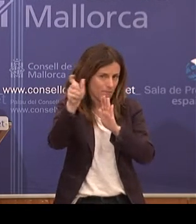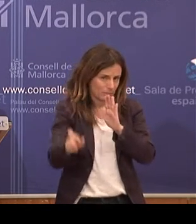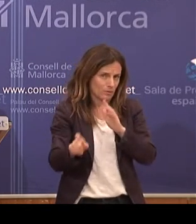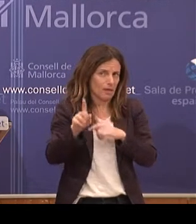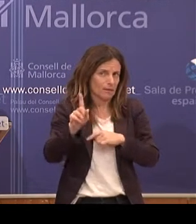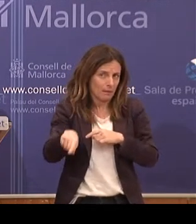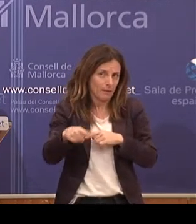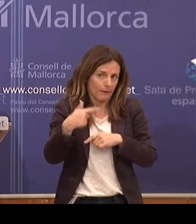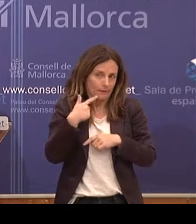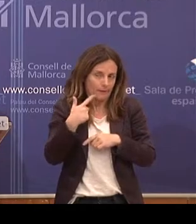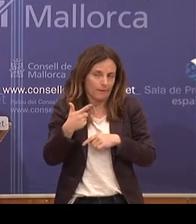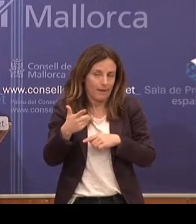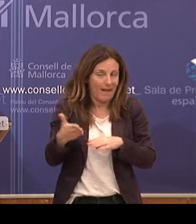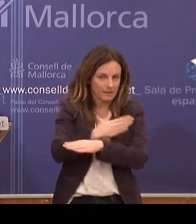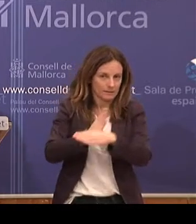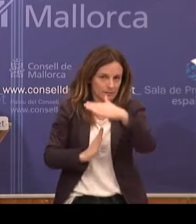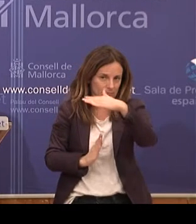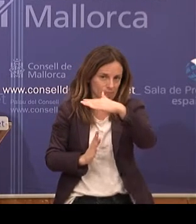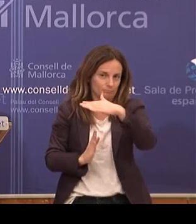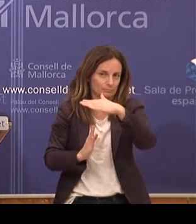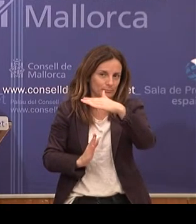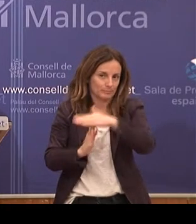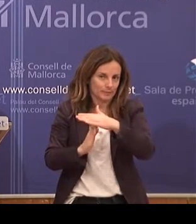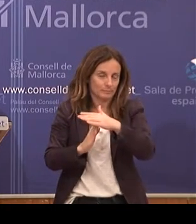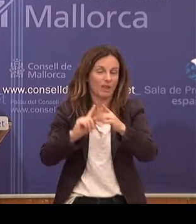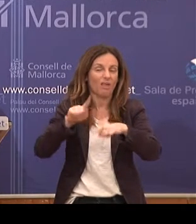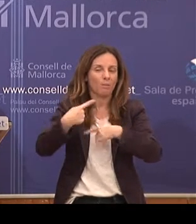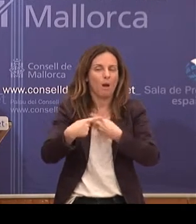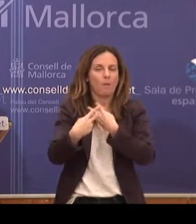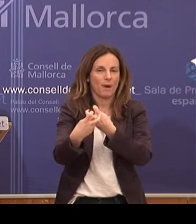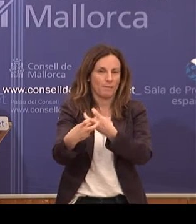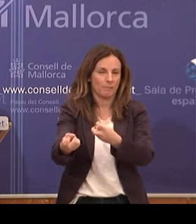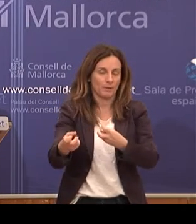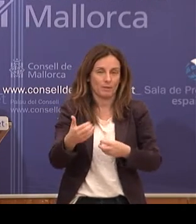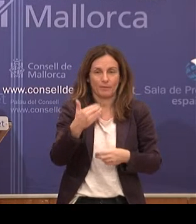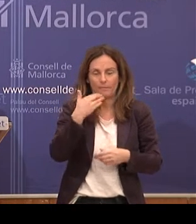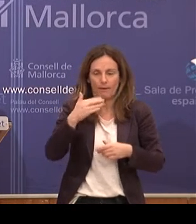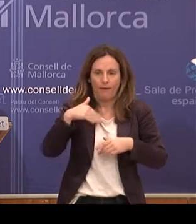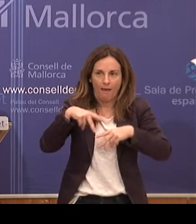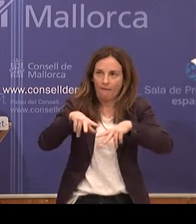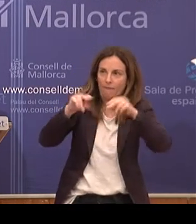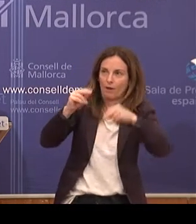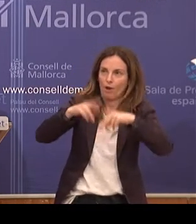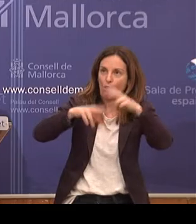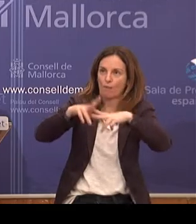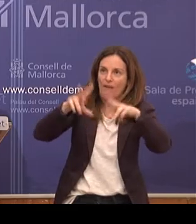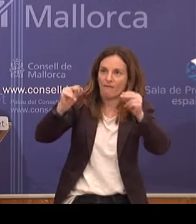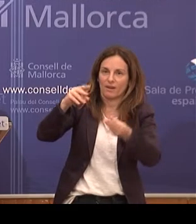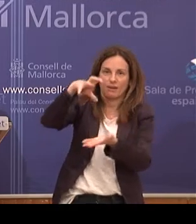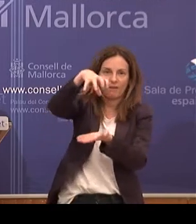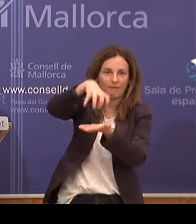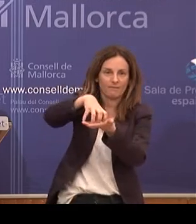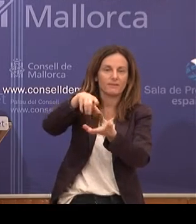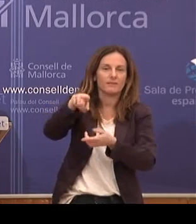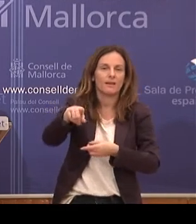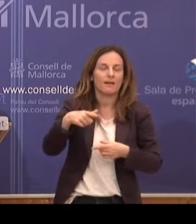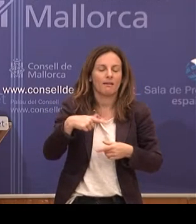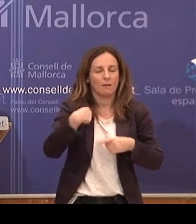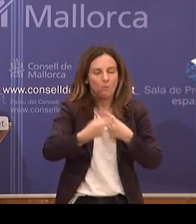previts a la plantilla de l'agència però que no estan incorporats. Per tant, les mesures de xoc